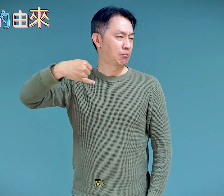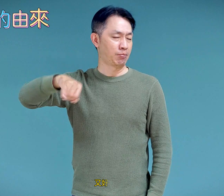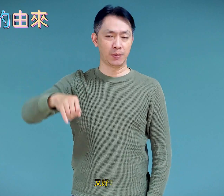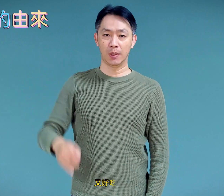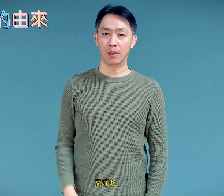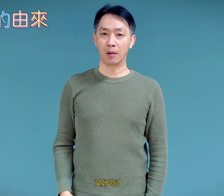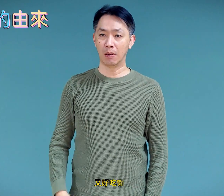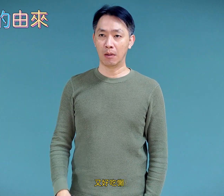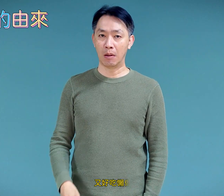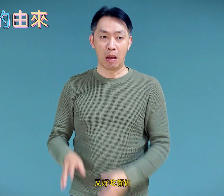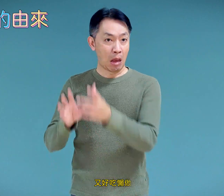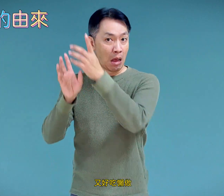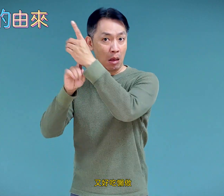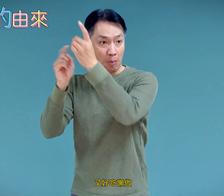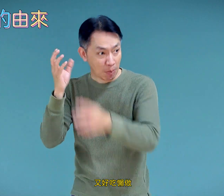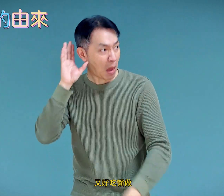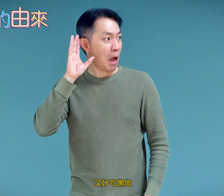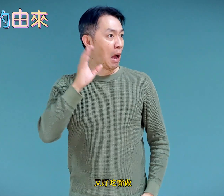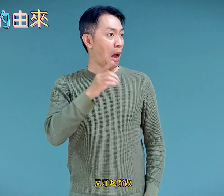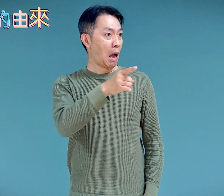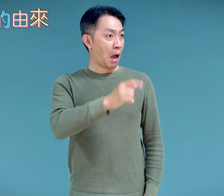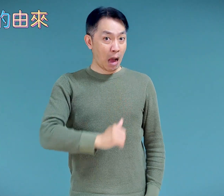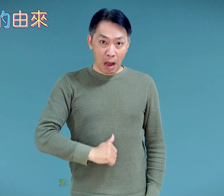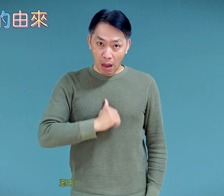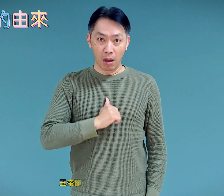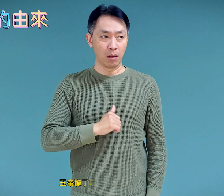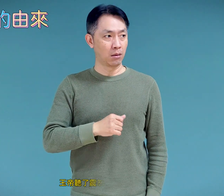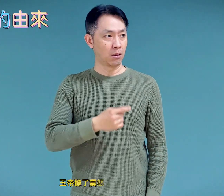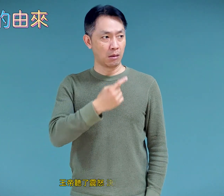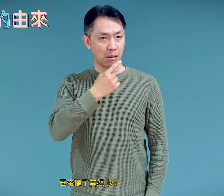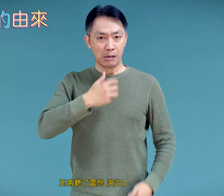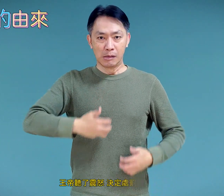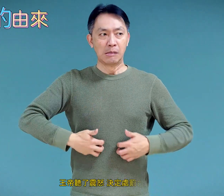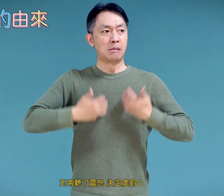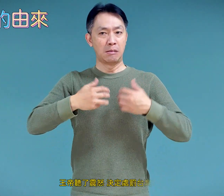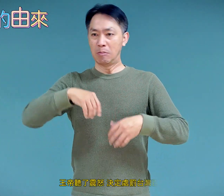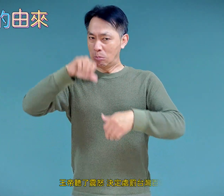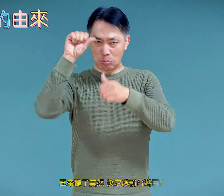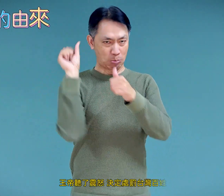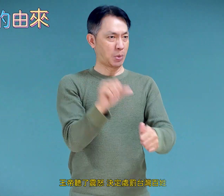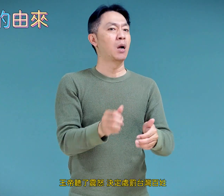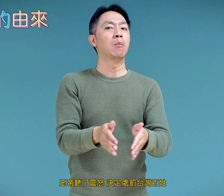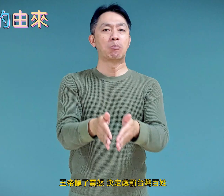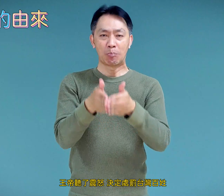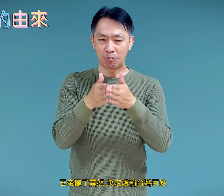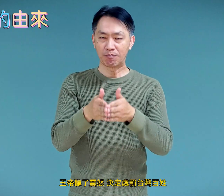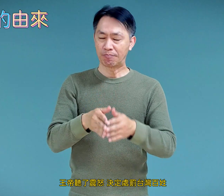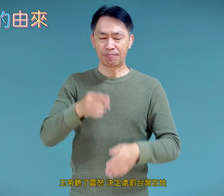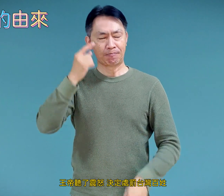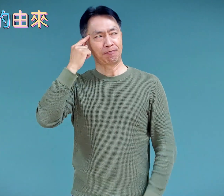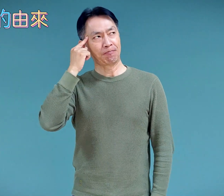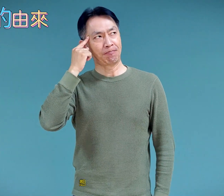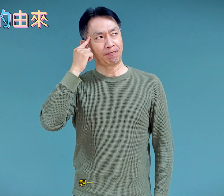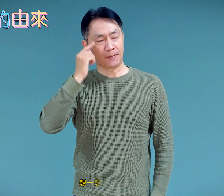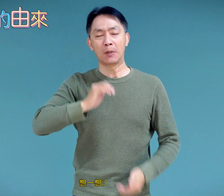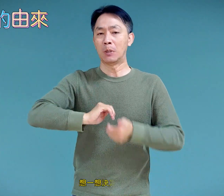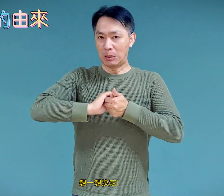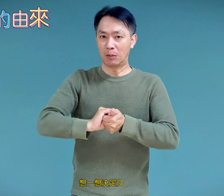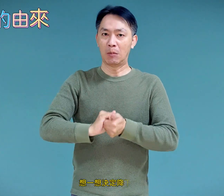又好吃懒做。玉帝听了震怒，决定处罚台湾百姓。想一想，决定